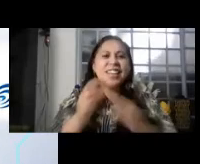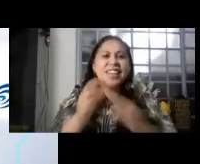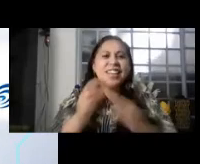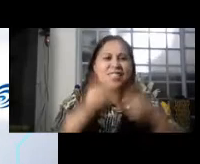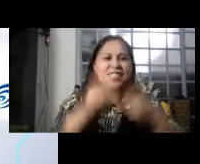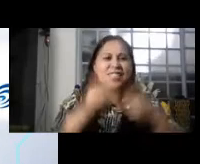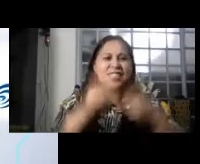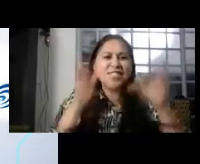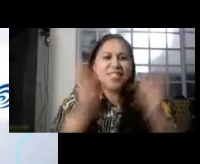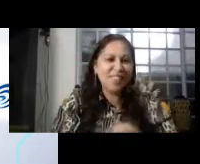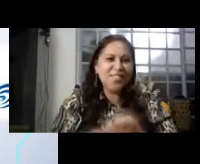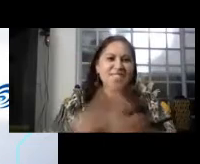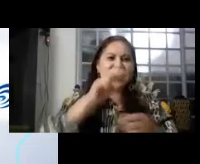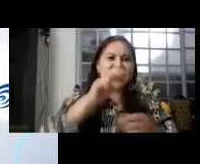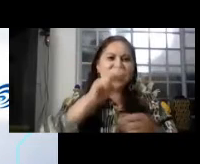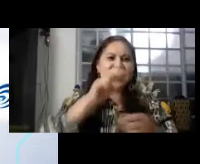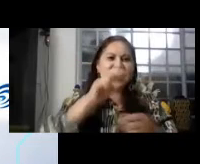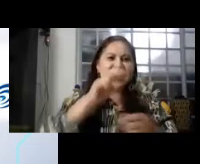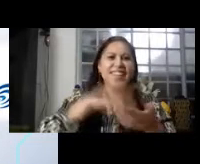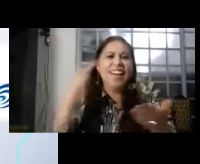Eu gastei quase todo na piscina.